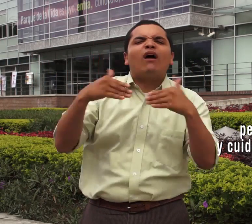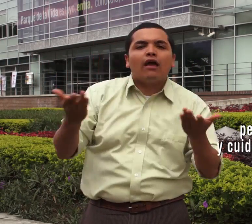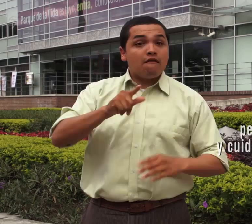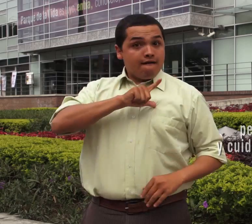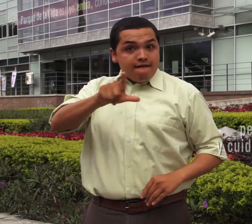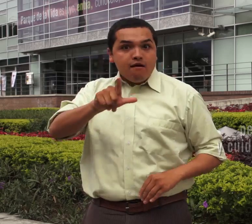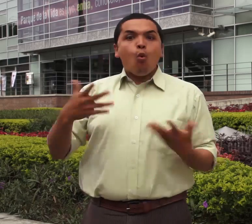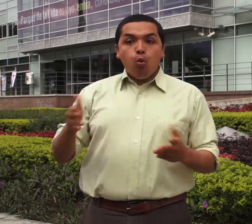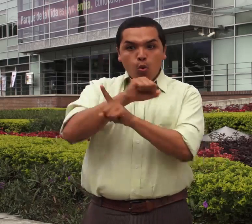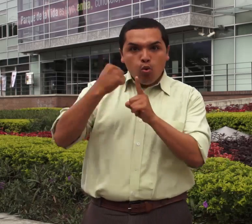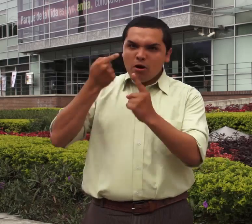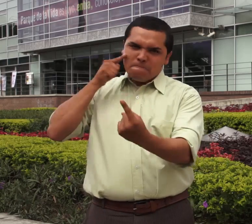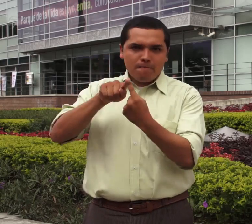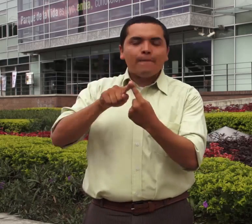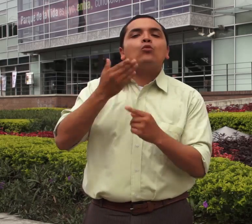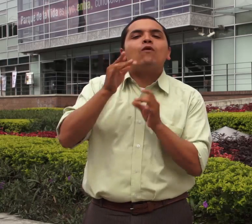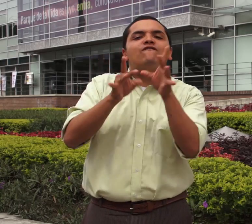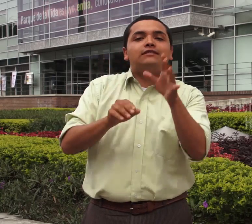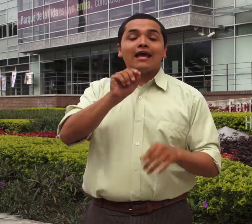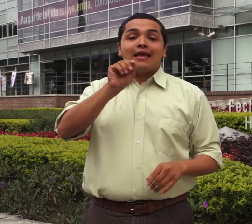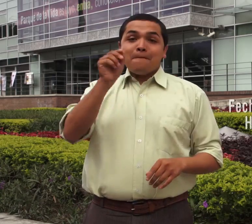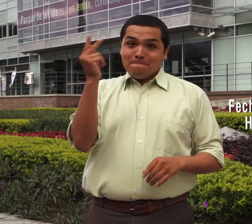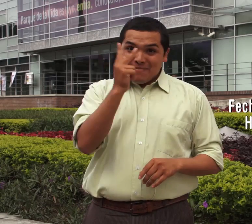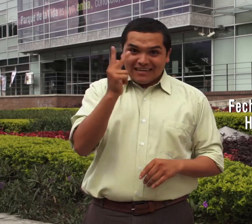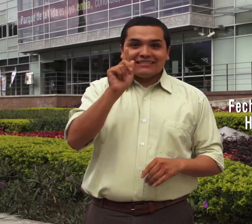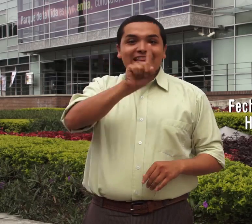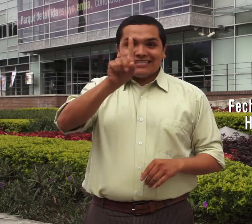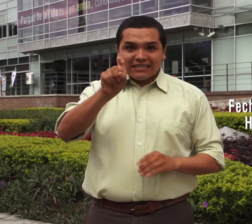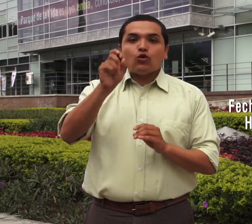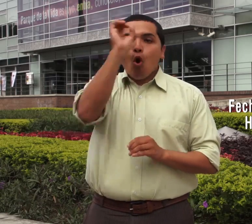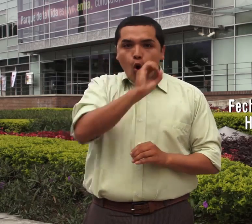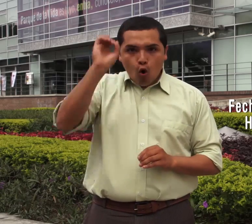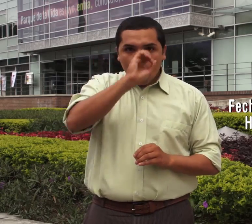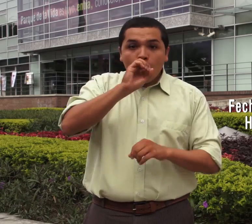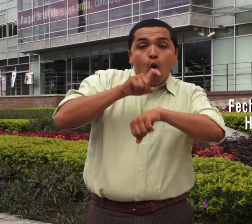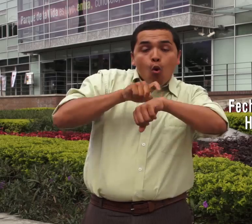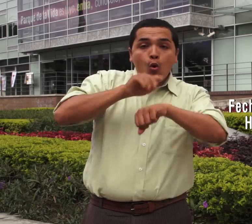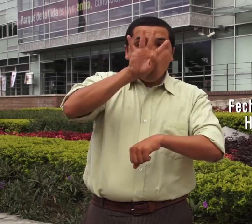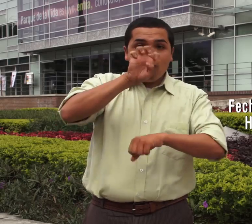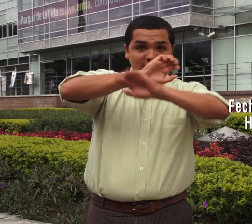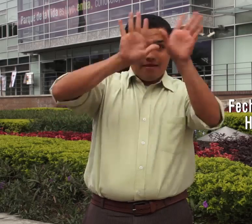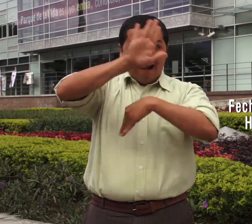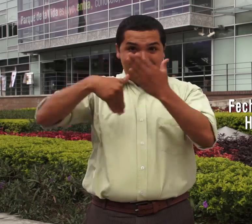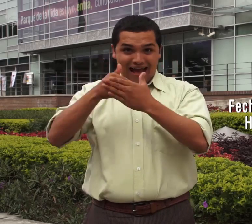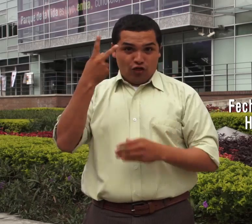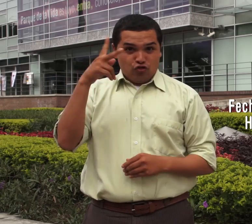de san antonio de prado será el próximo 16 de octubre entre las 9 de la mañana y las 12 del día